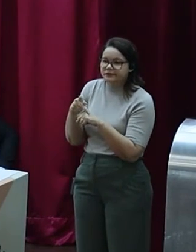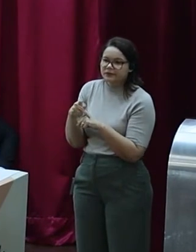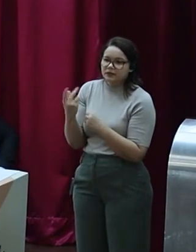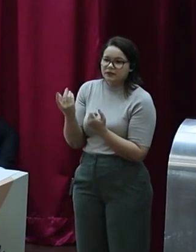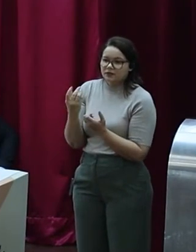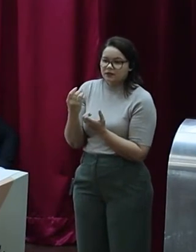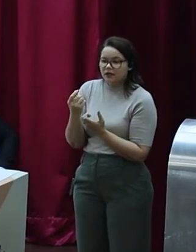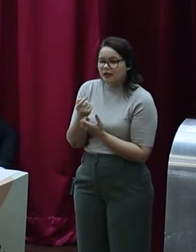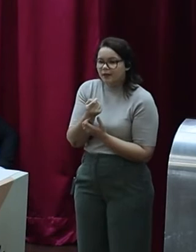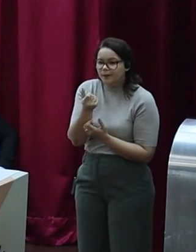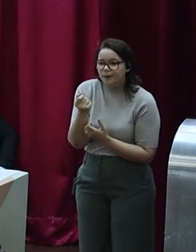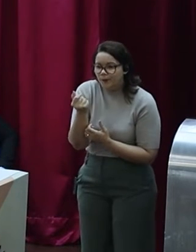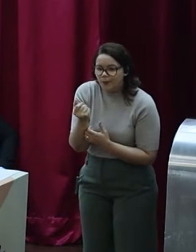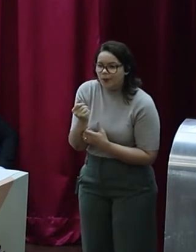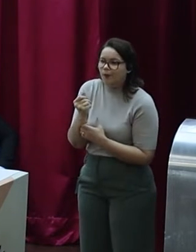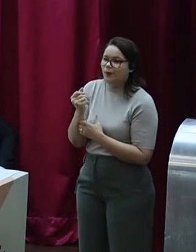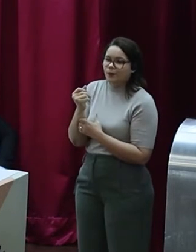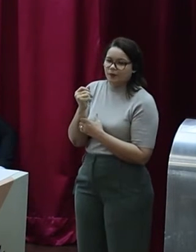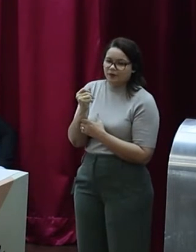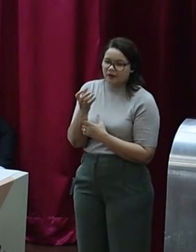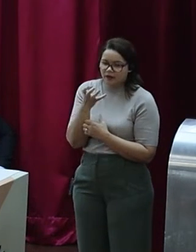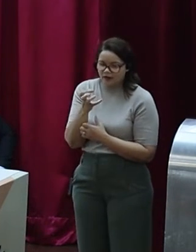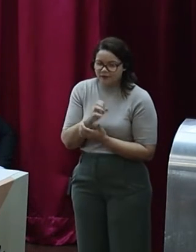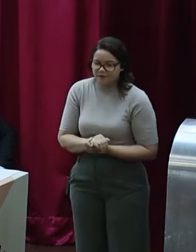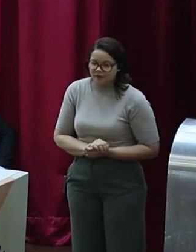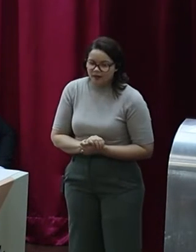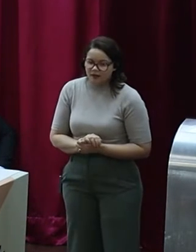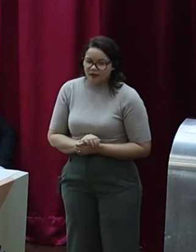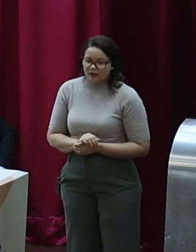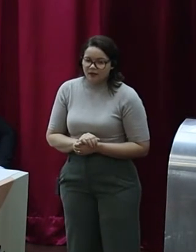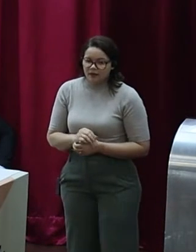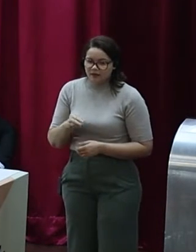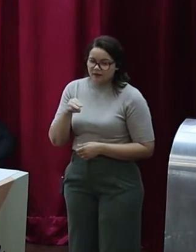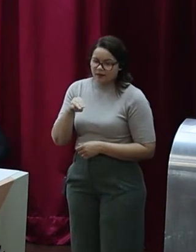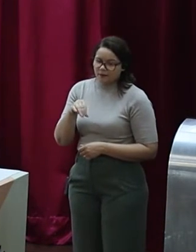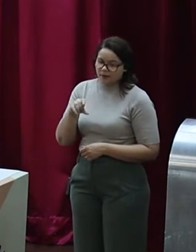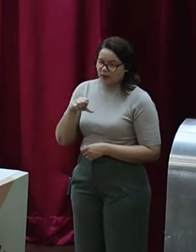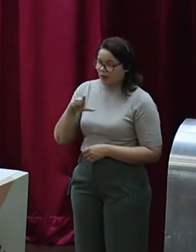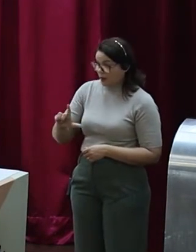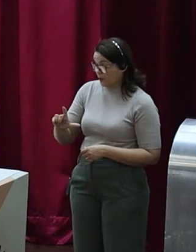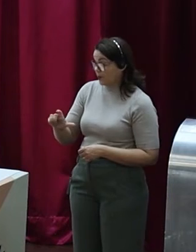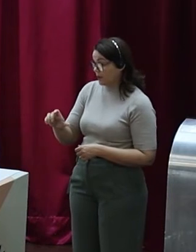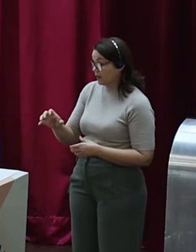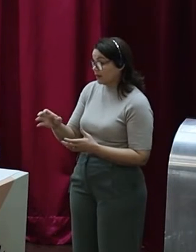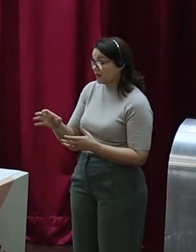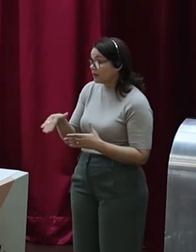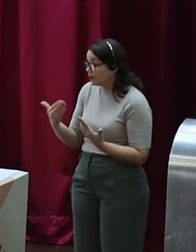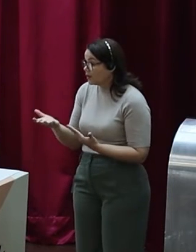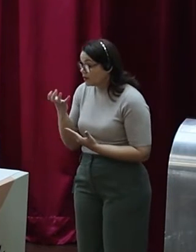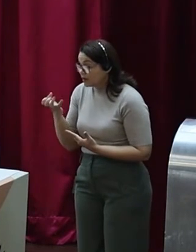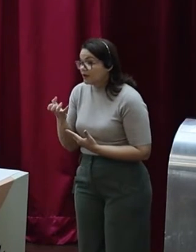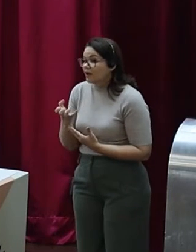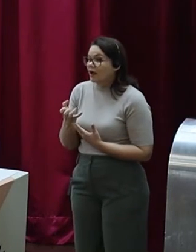tentar falarlo, decirlo a Miguel. Então, Miguel, queria que comentaran un poco tú